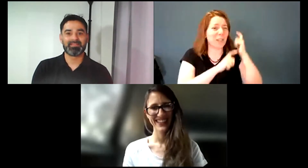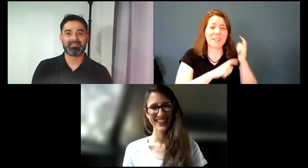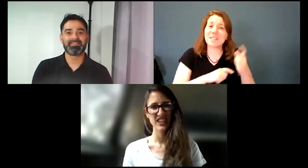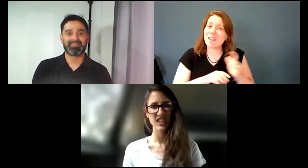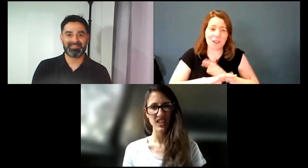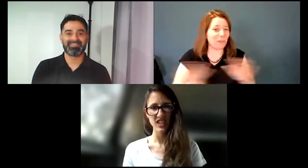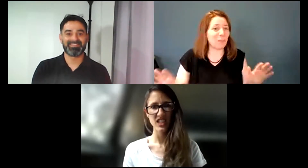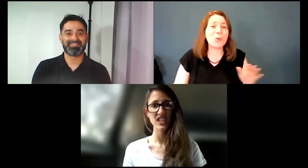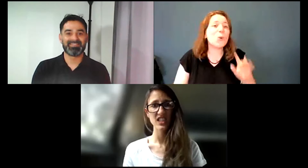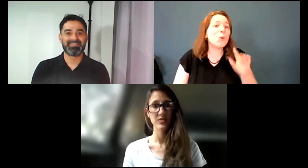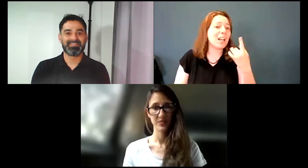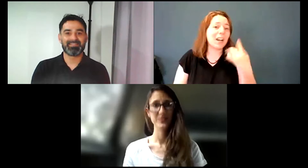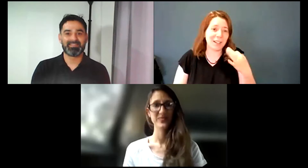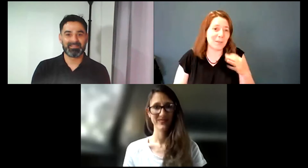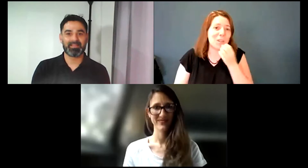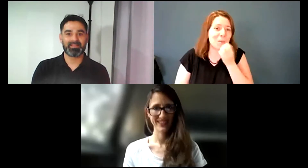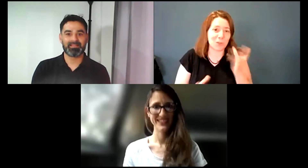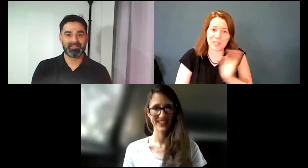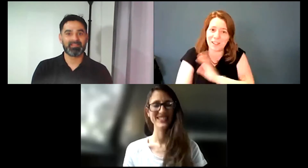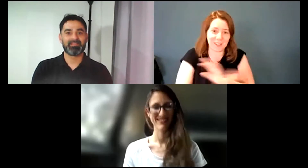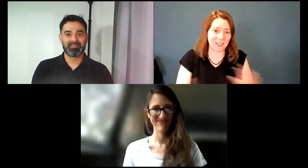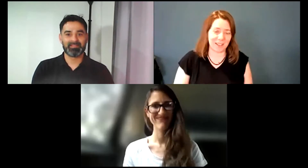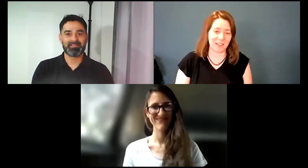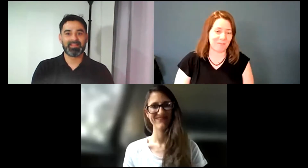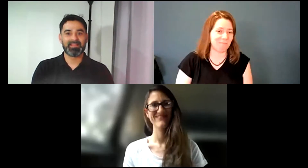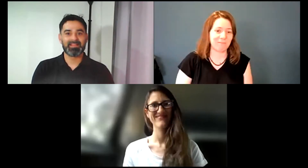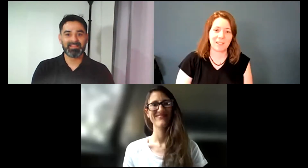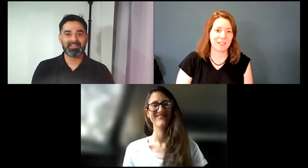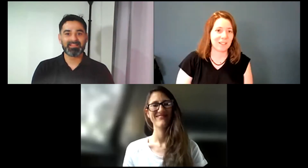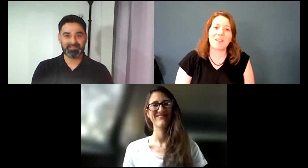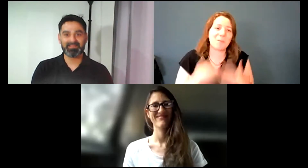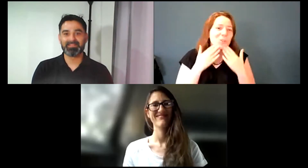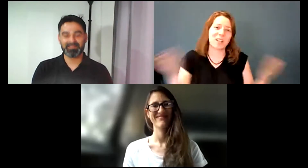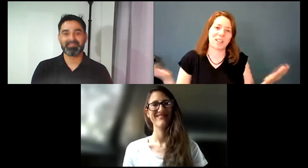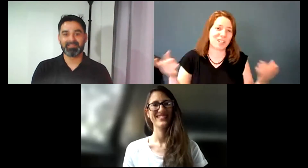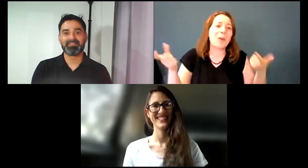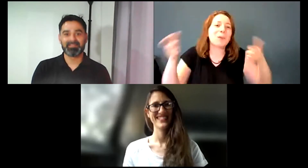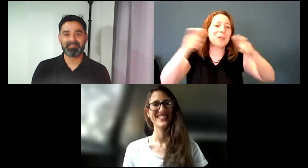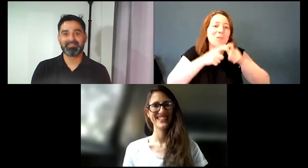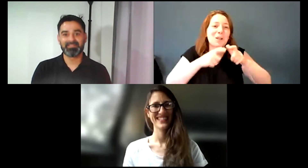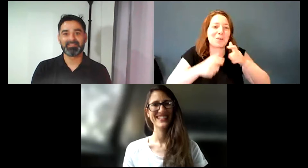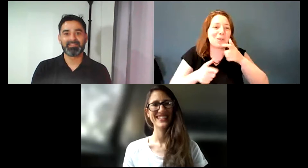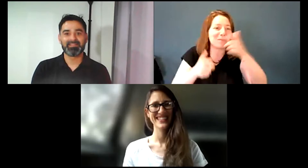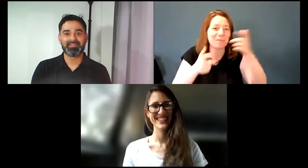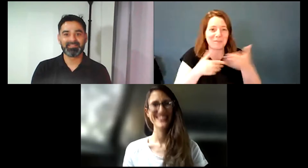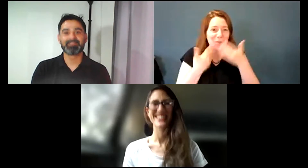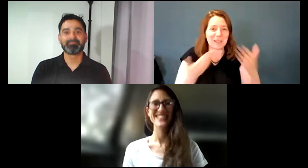experiencia muy única y muy hermosa, así que. Nada, muchas gracias. Ya después tendremos la reunión nuestra,